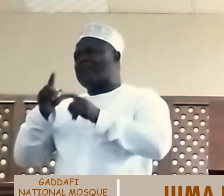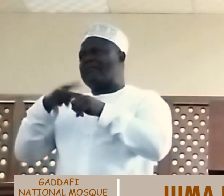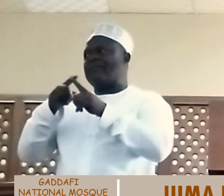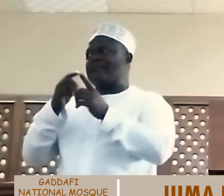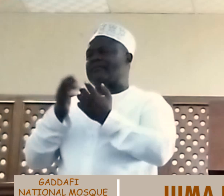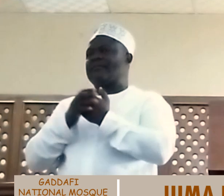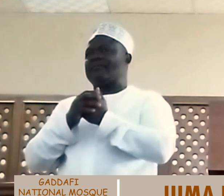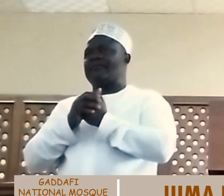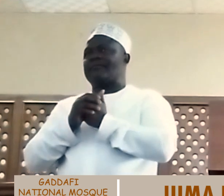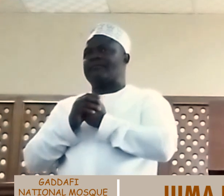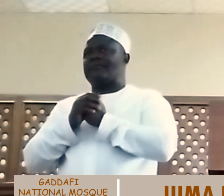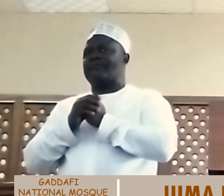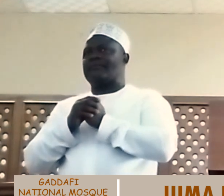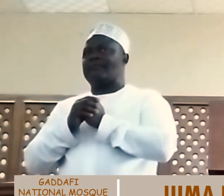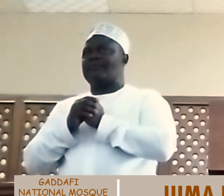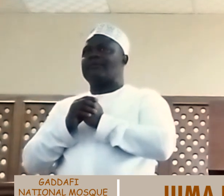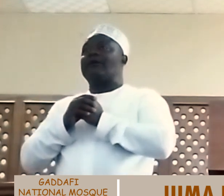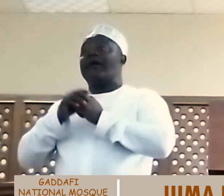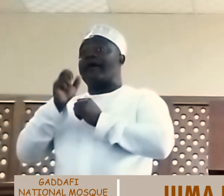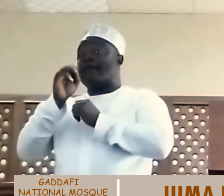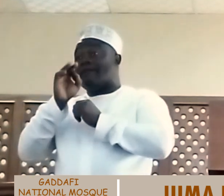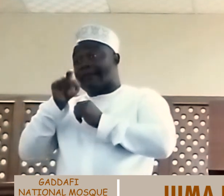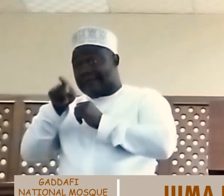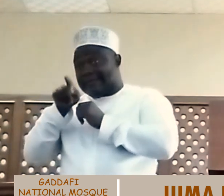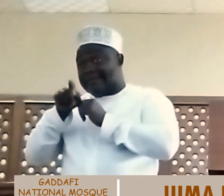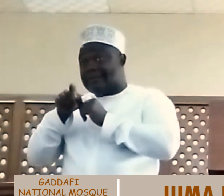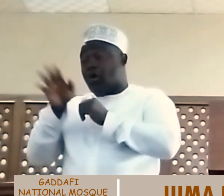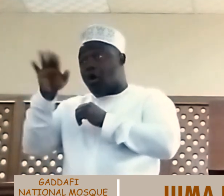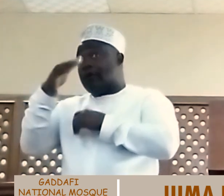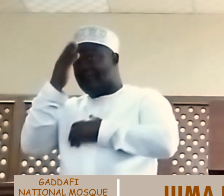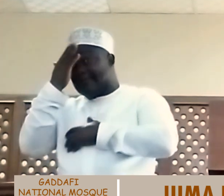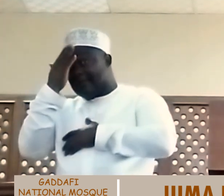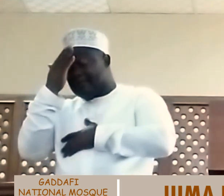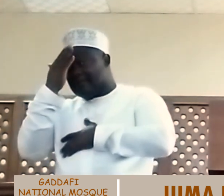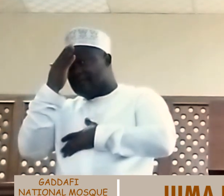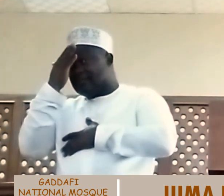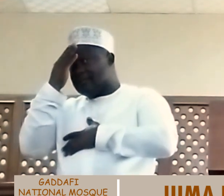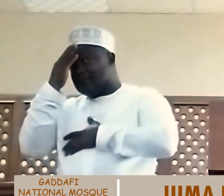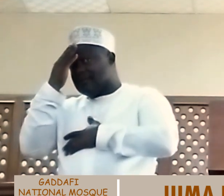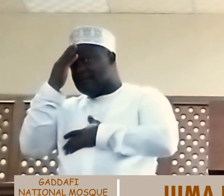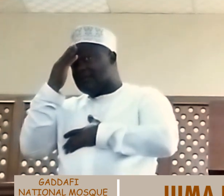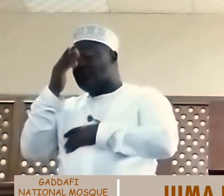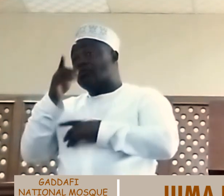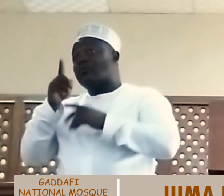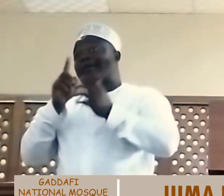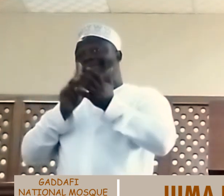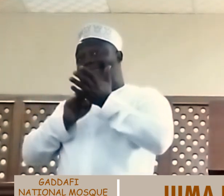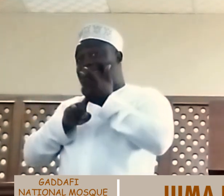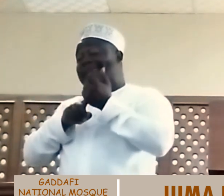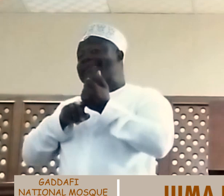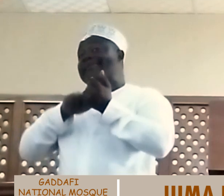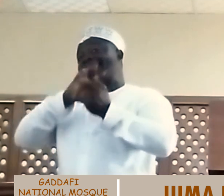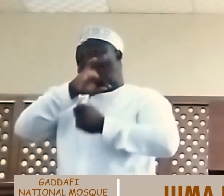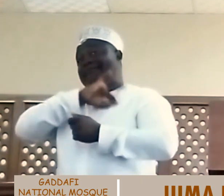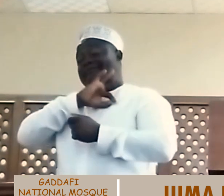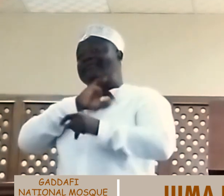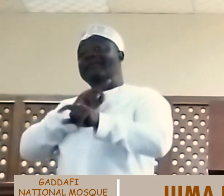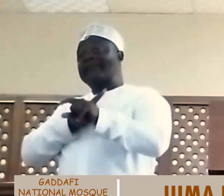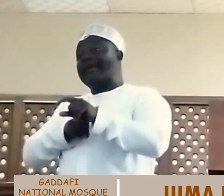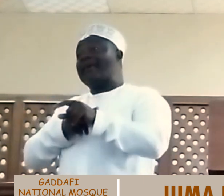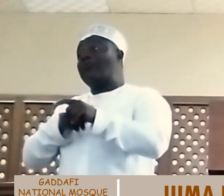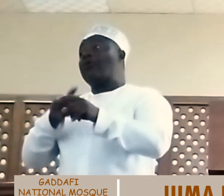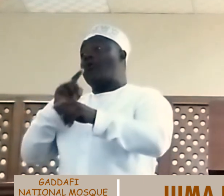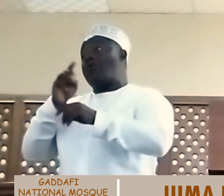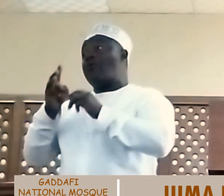موته فاحرص أيها المسلم على أن يكون لك أثر